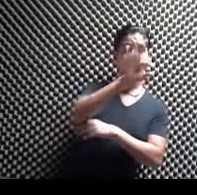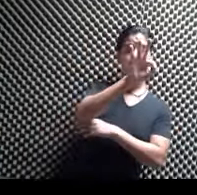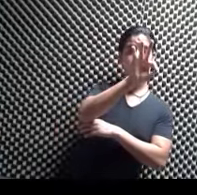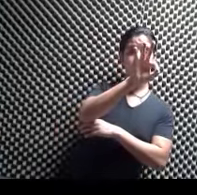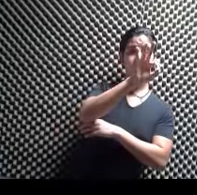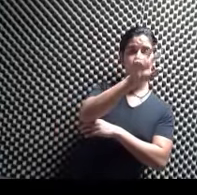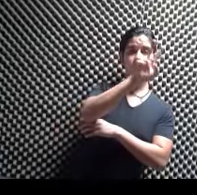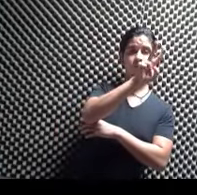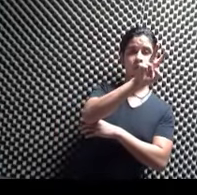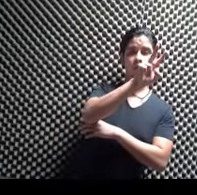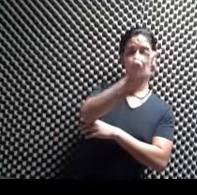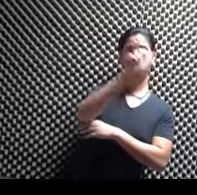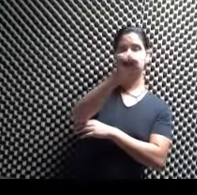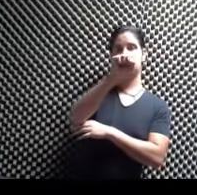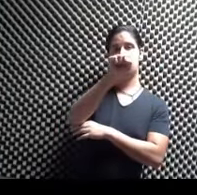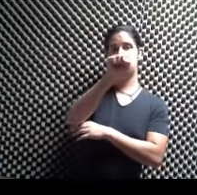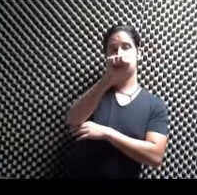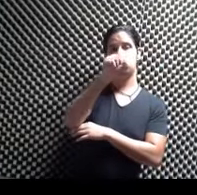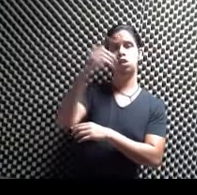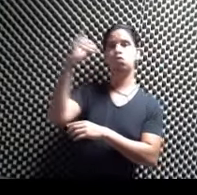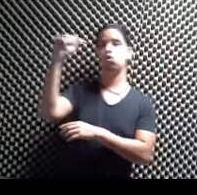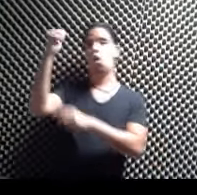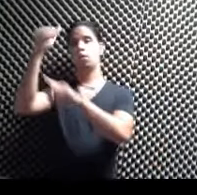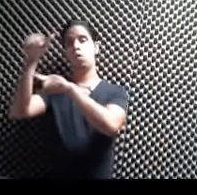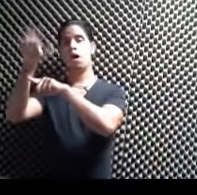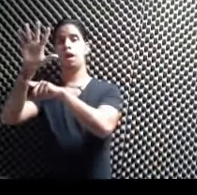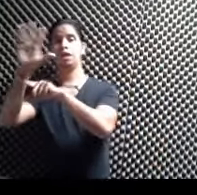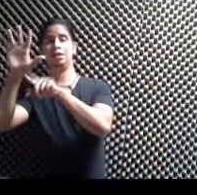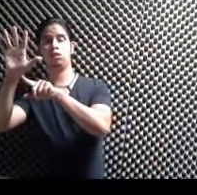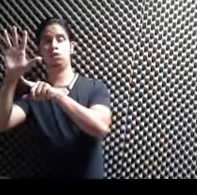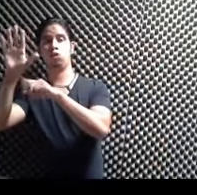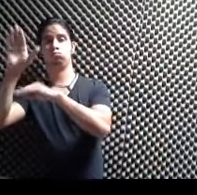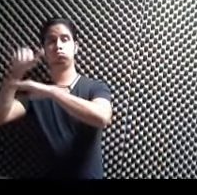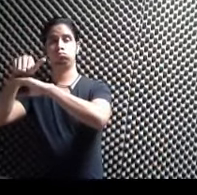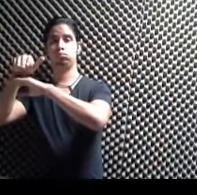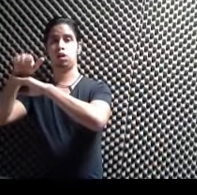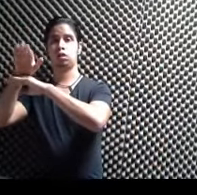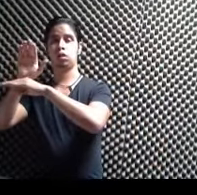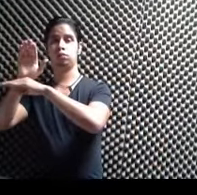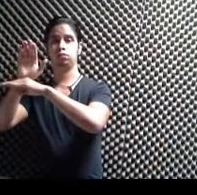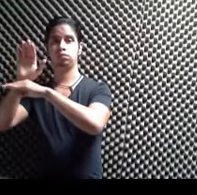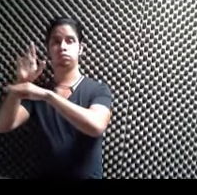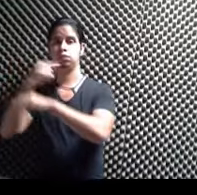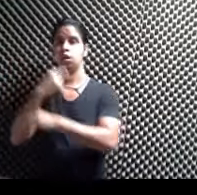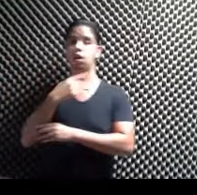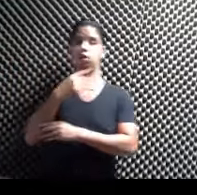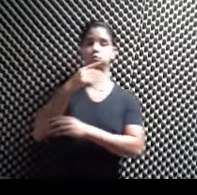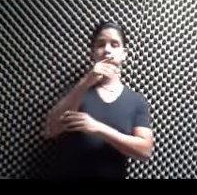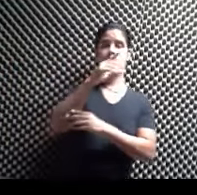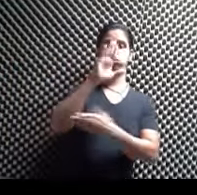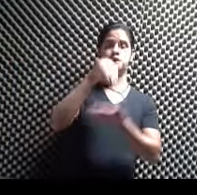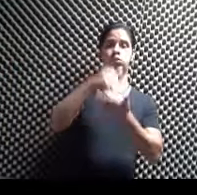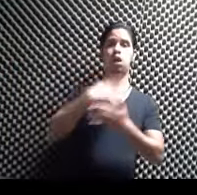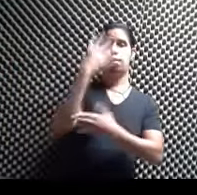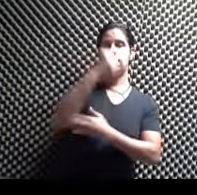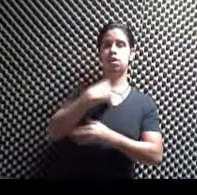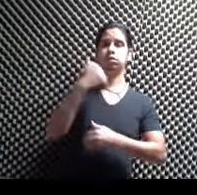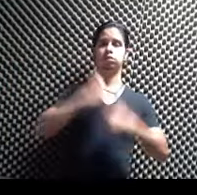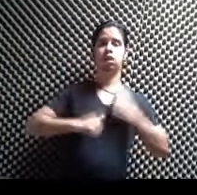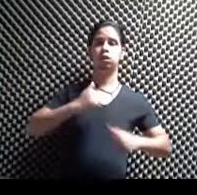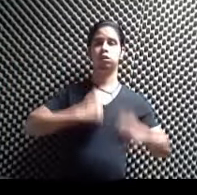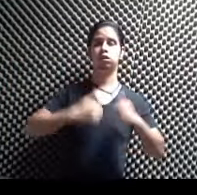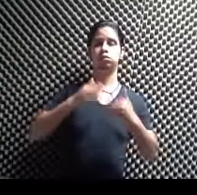Viernes y sábado y domingo a las 5. Alborotado y sin censura. Centro de Bellas Artes, Luisa Ferré Santurce. Eso aquí que Ticket